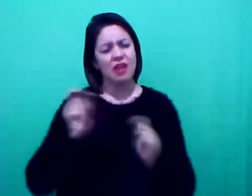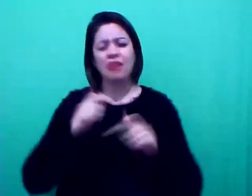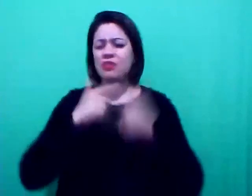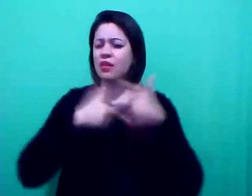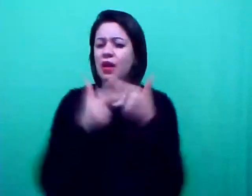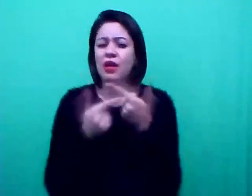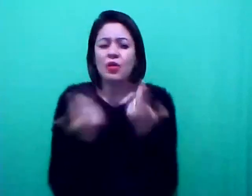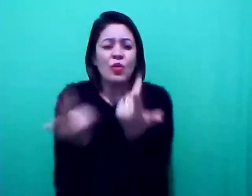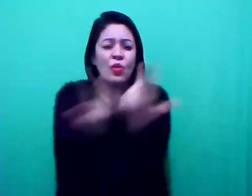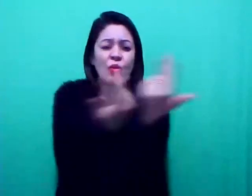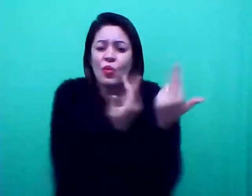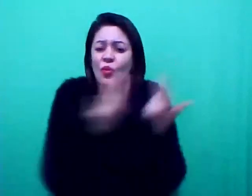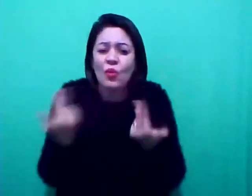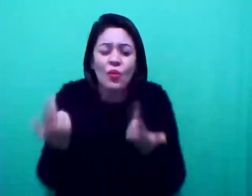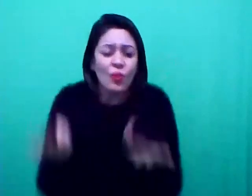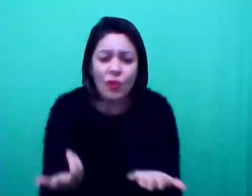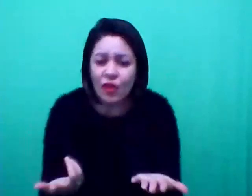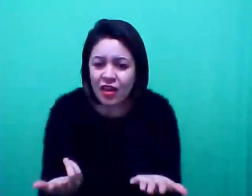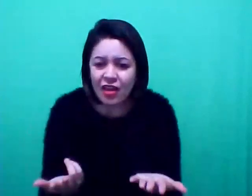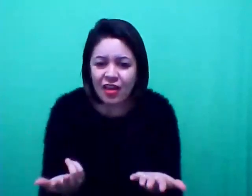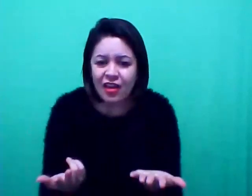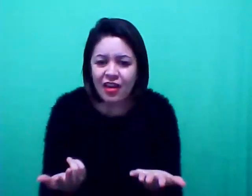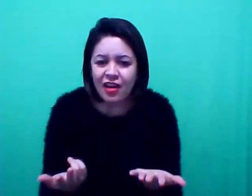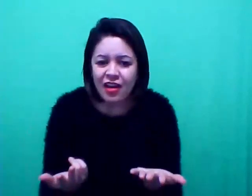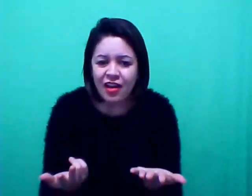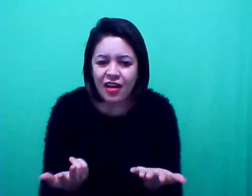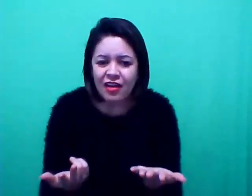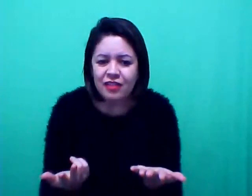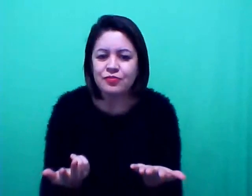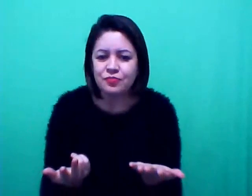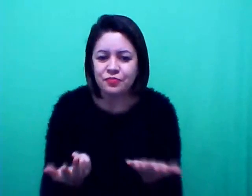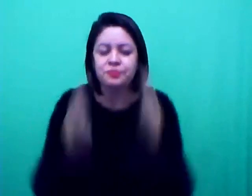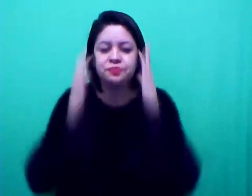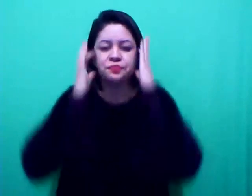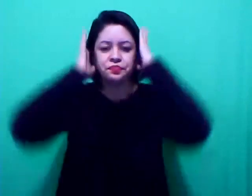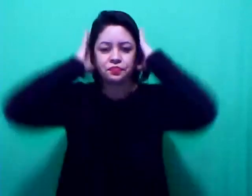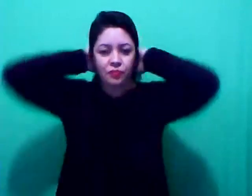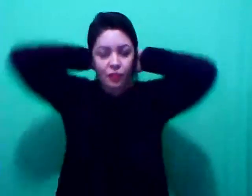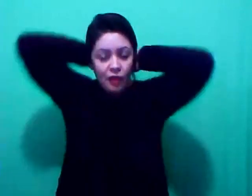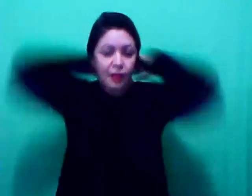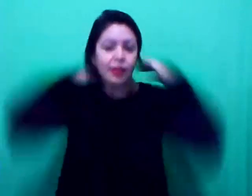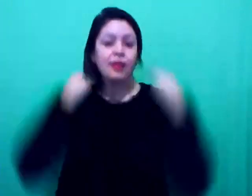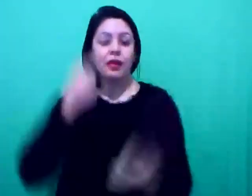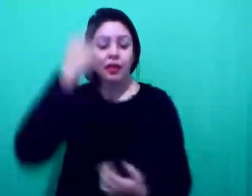Mas a pessoa, ela é igual à outra, ela consegue realizar qualquer função igual aos